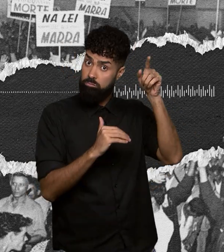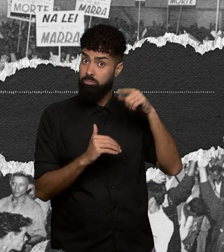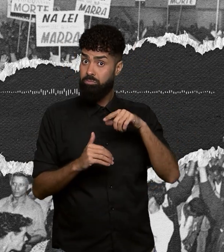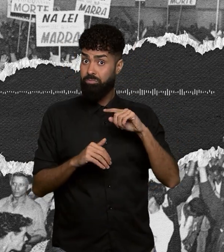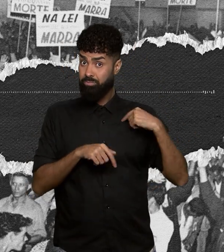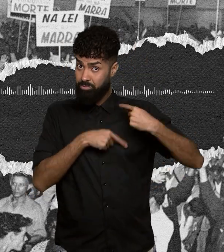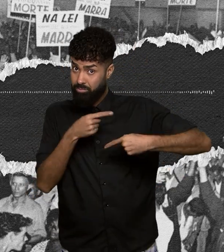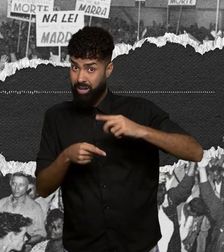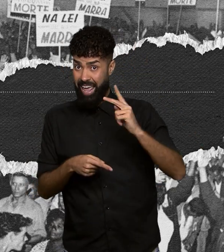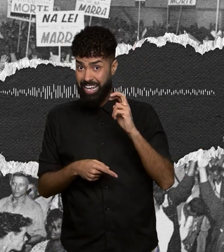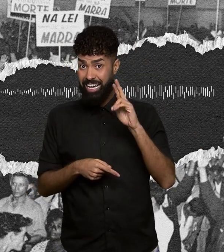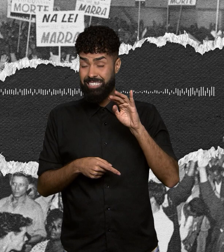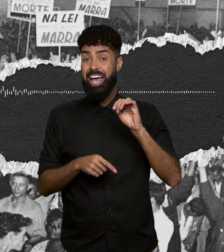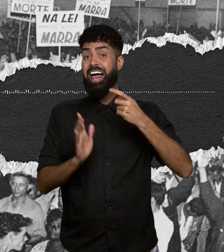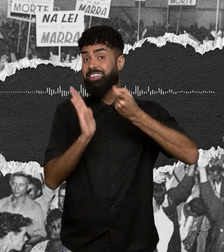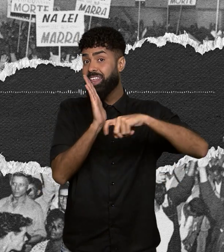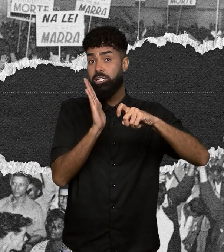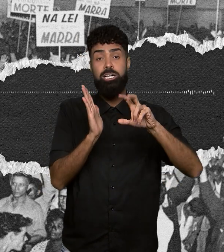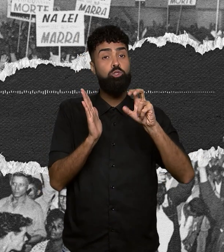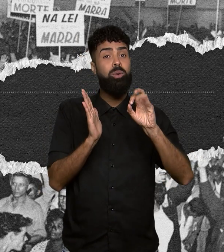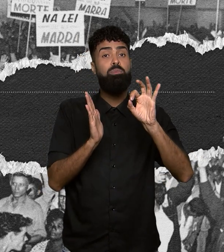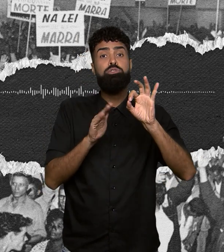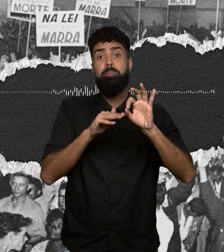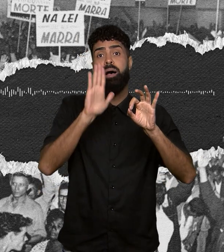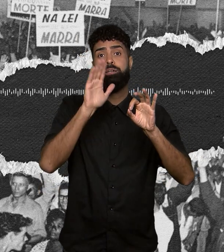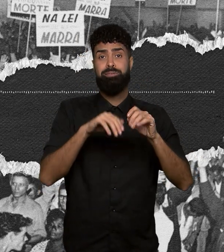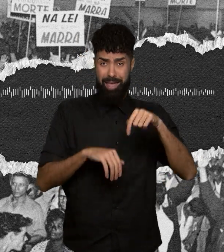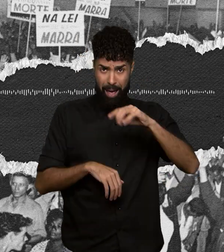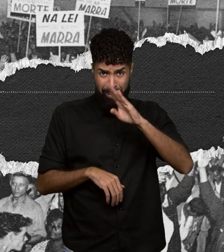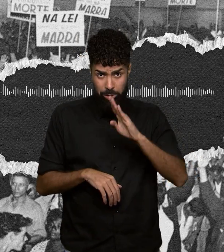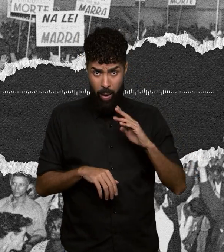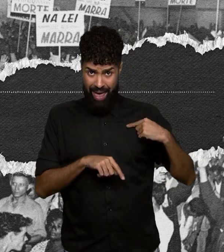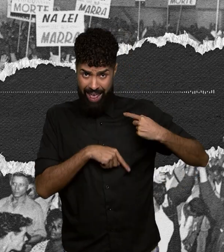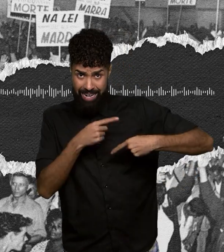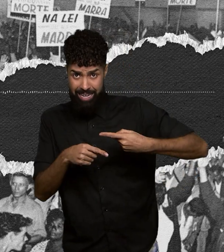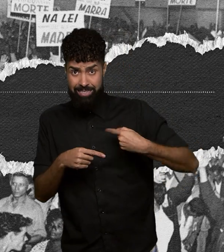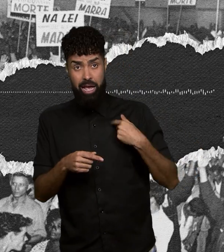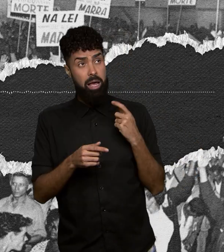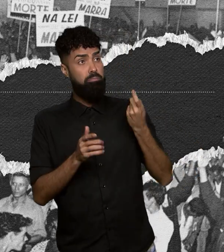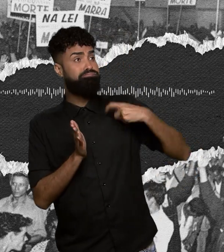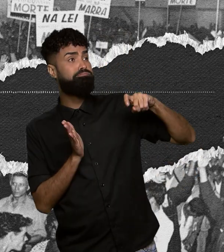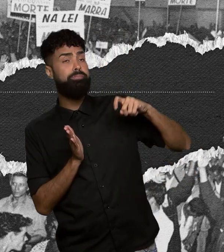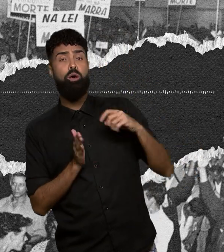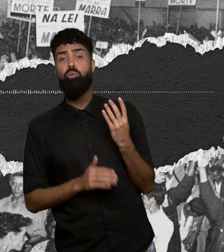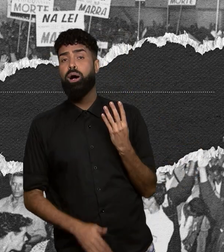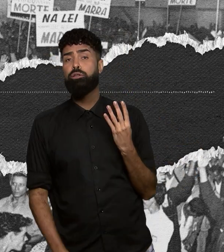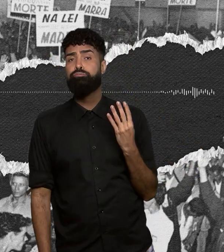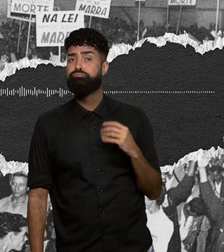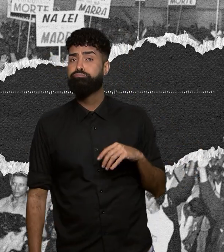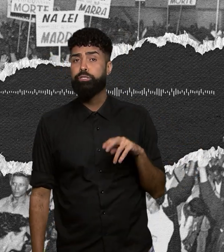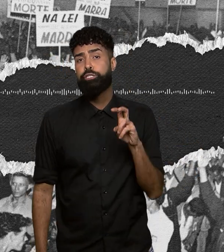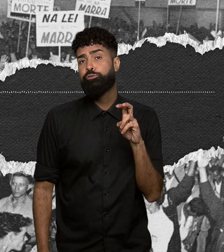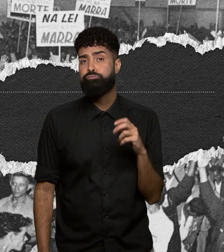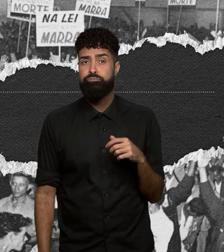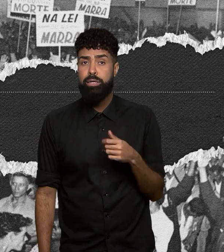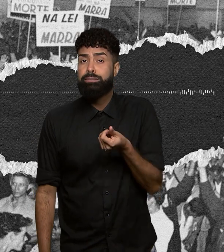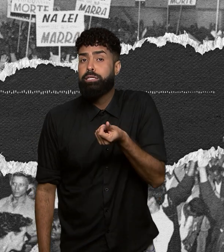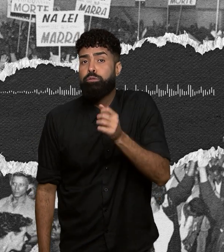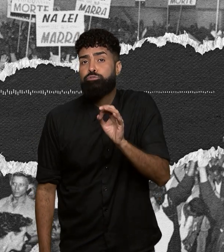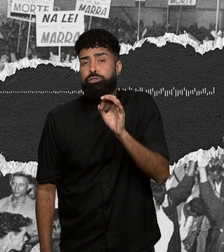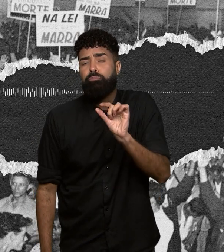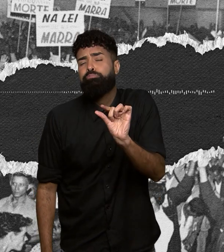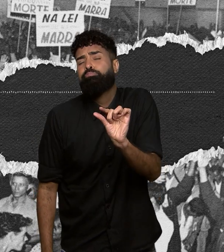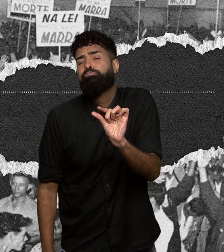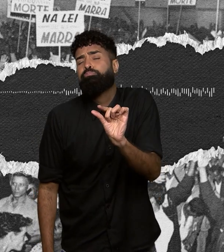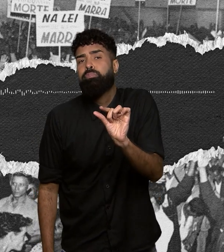herança sofre uma taxa superior a 50% aqui no Brasil paga-se 4 5 6% de taxa de herança